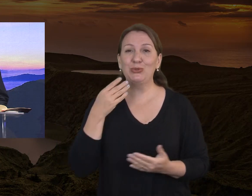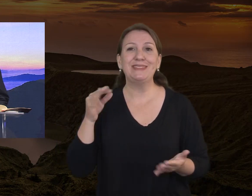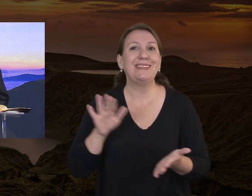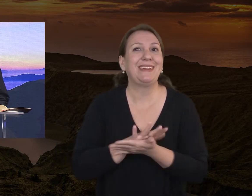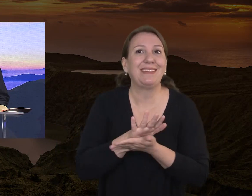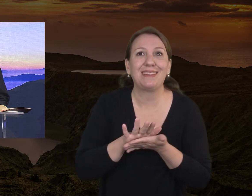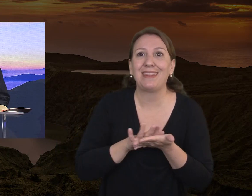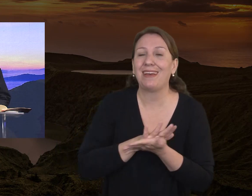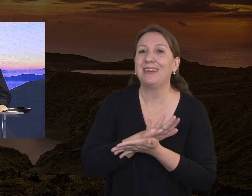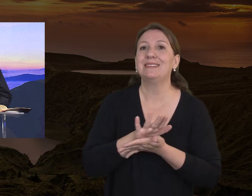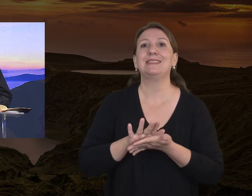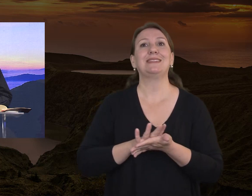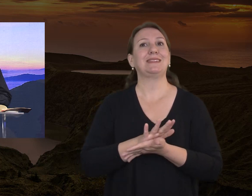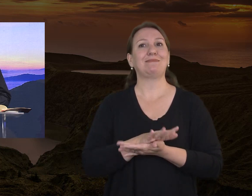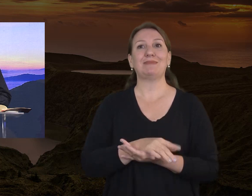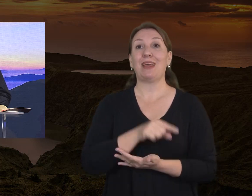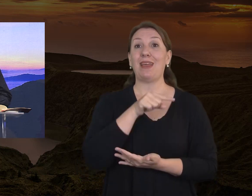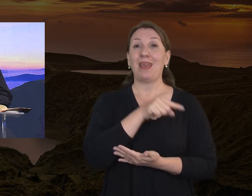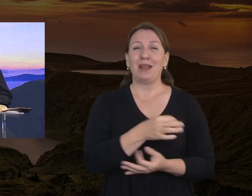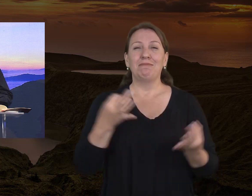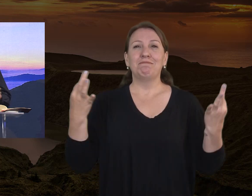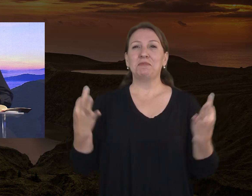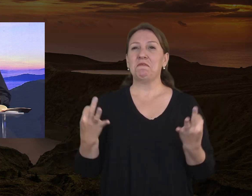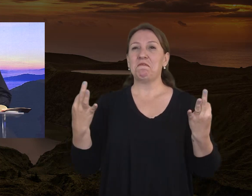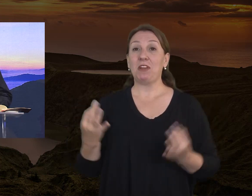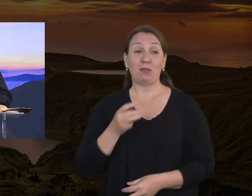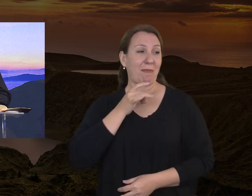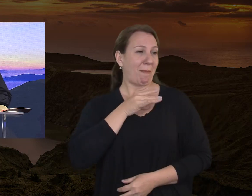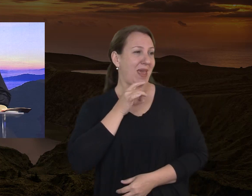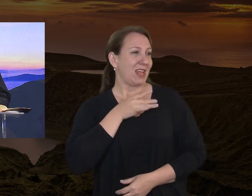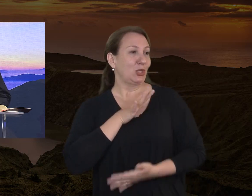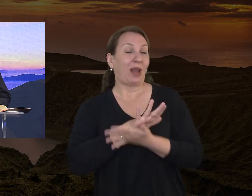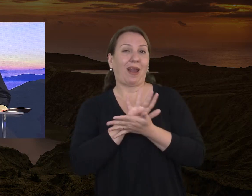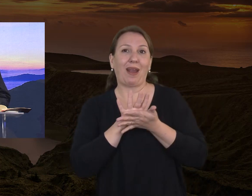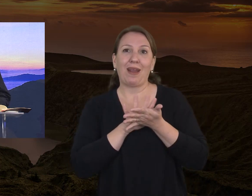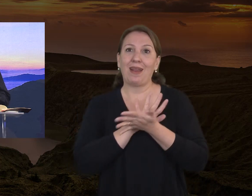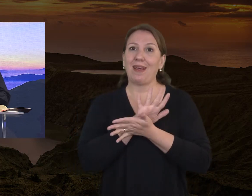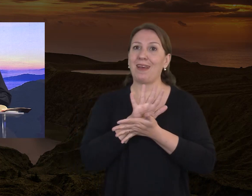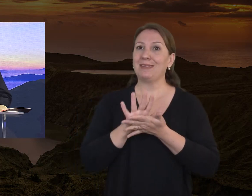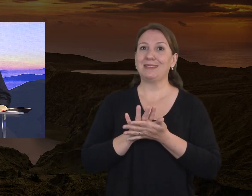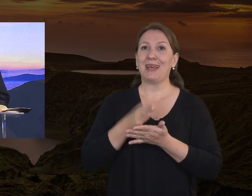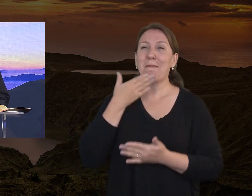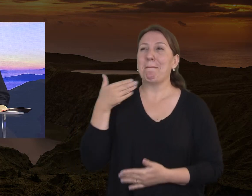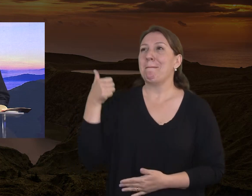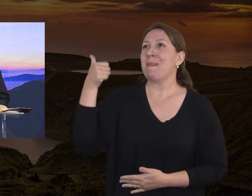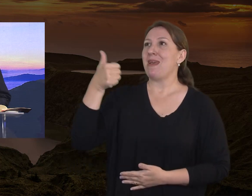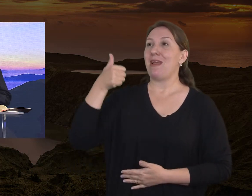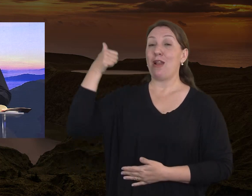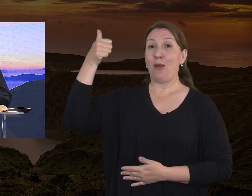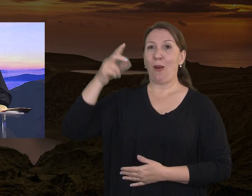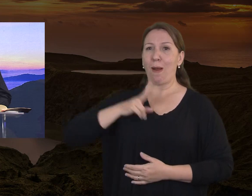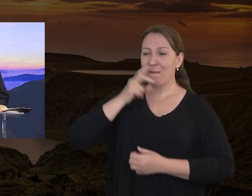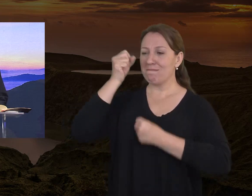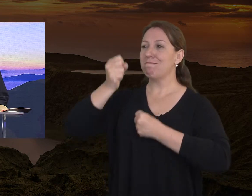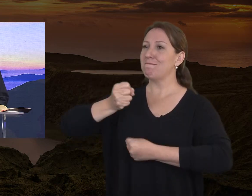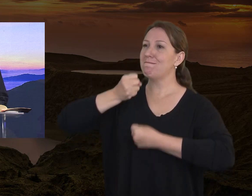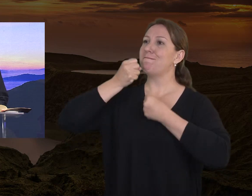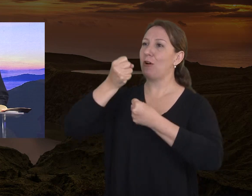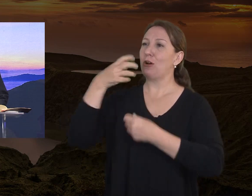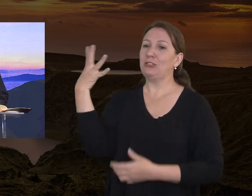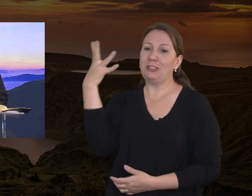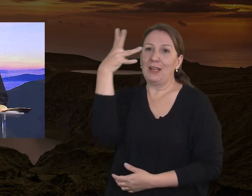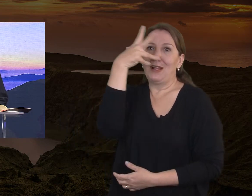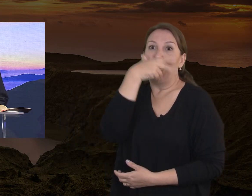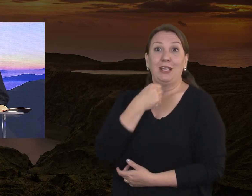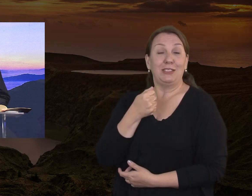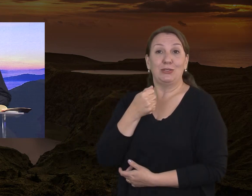poder, e ele foi feito para não ter medo de nada, porque ele era o melhor, o mais forte, o mais poderoso, o mais bonito, o